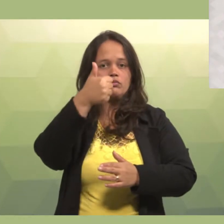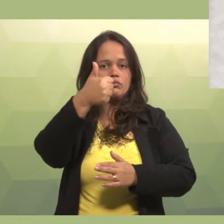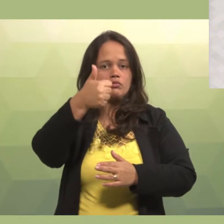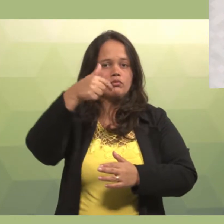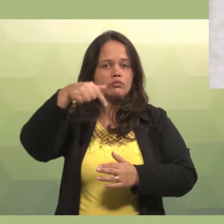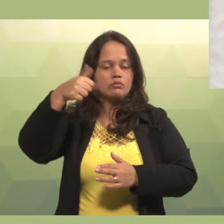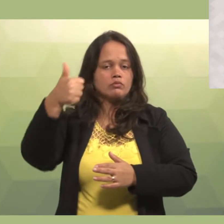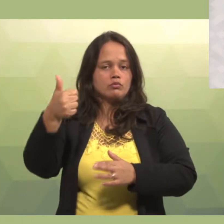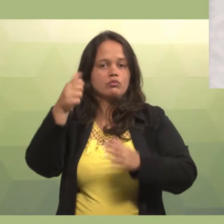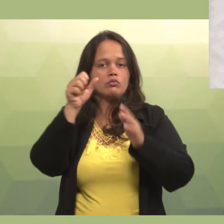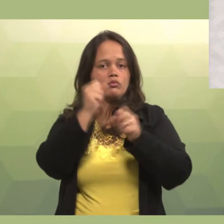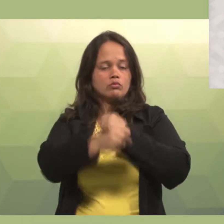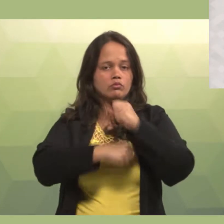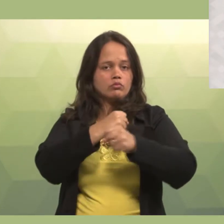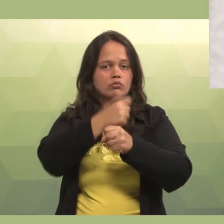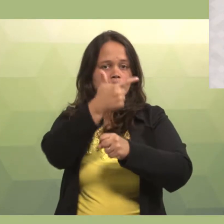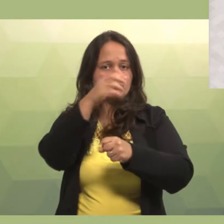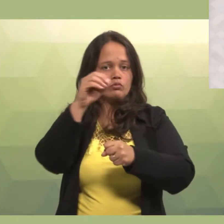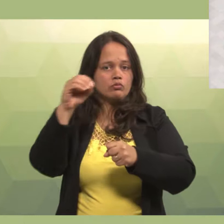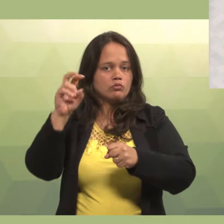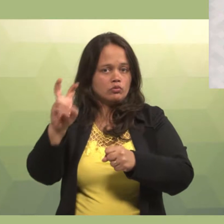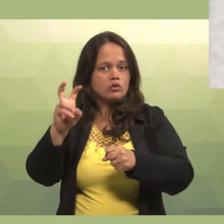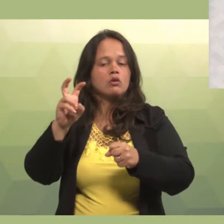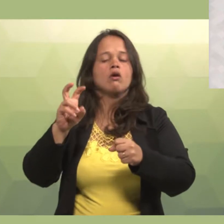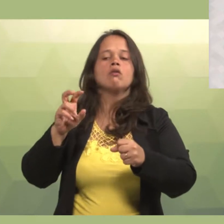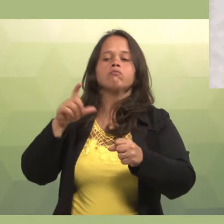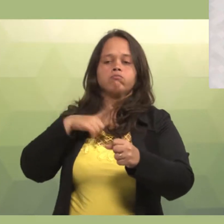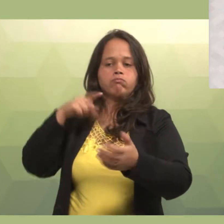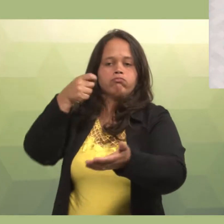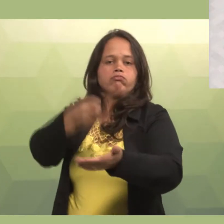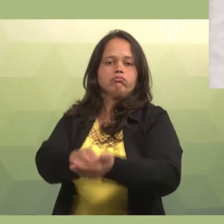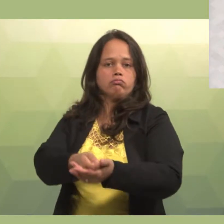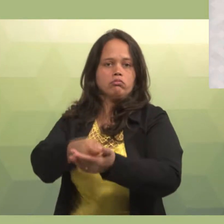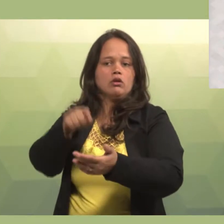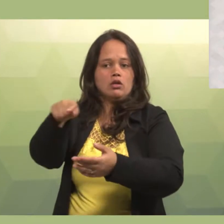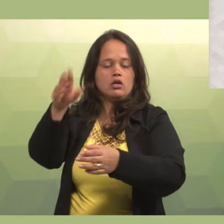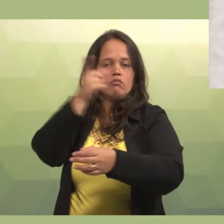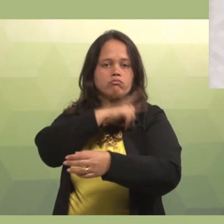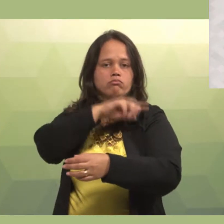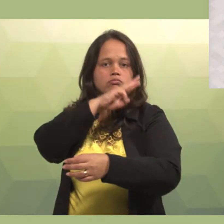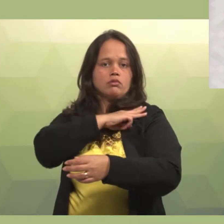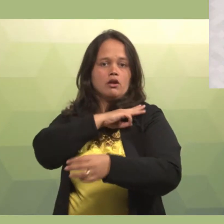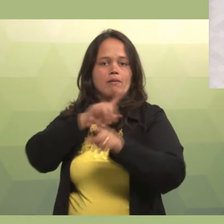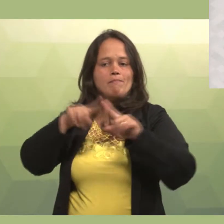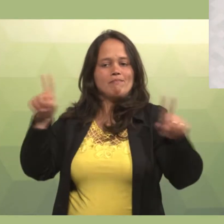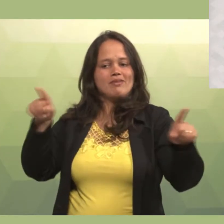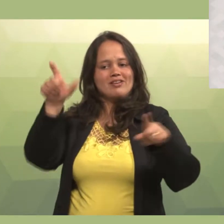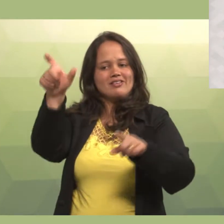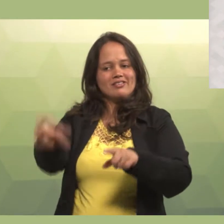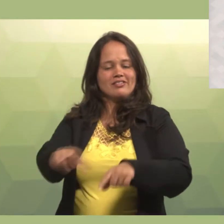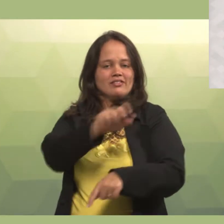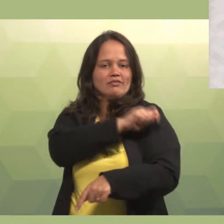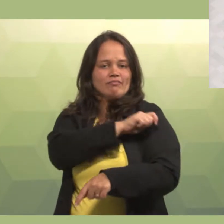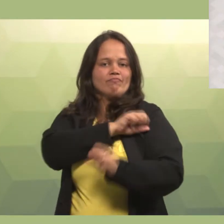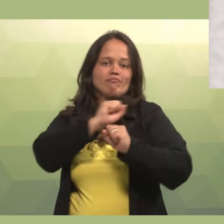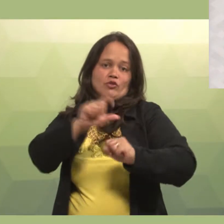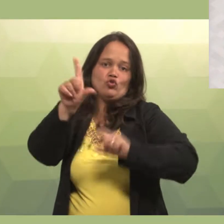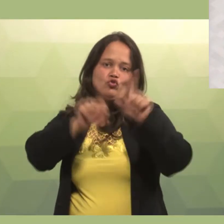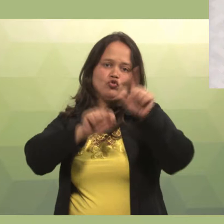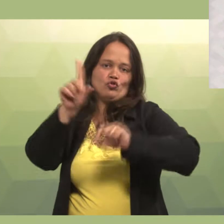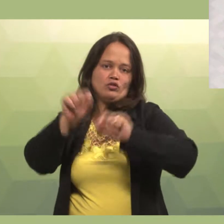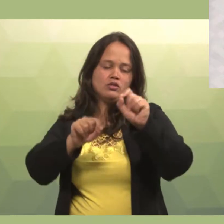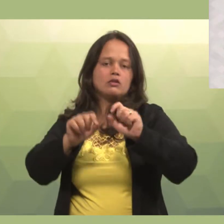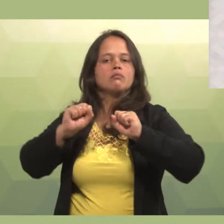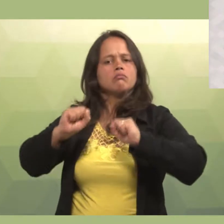médio, embora facultativa para o estudante, bem como possibilitada no ensino fundamental do 6º ao 9º